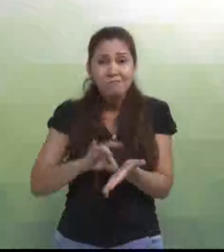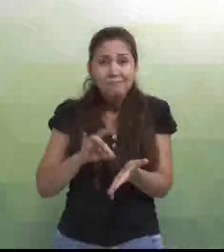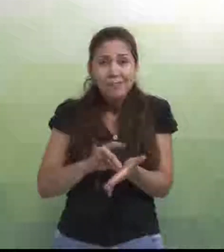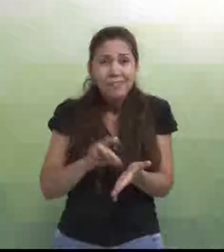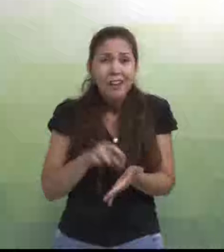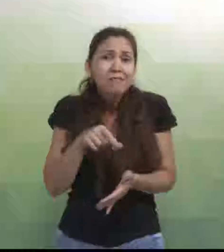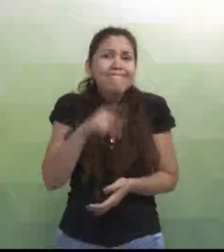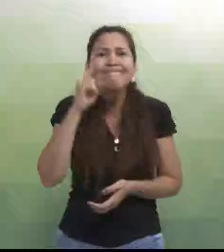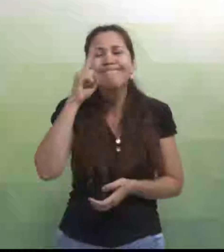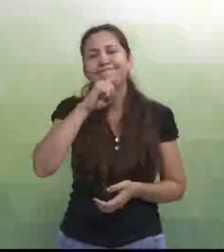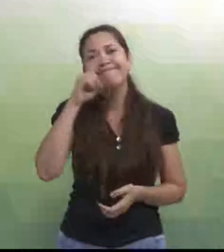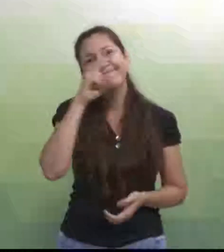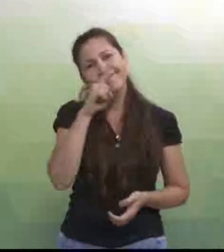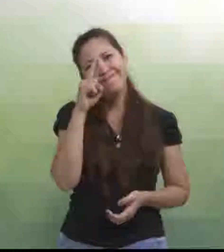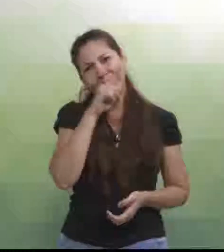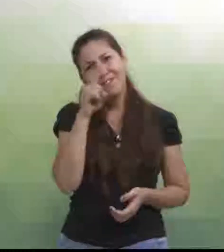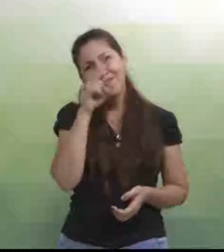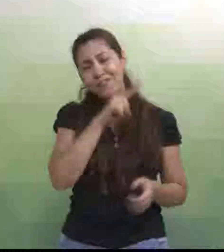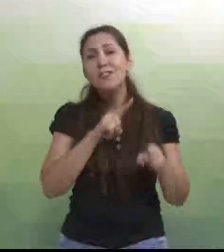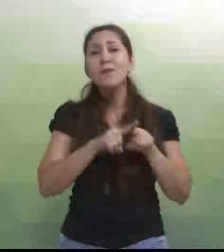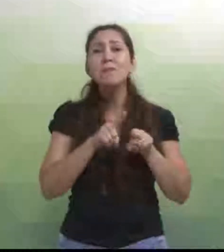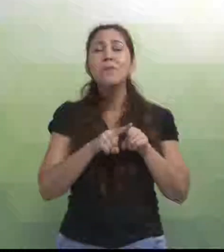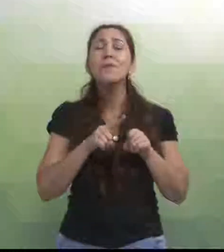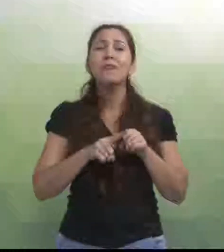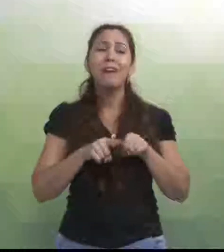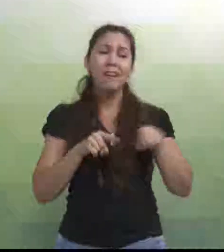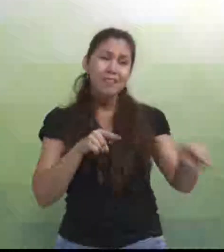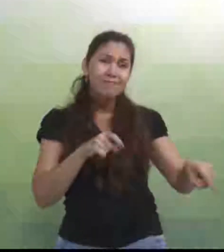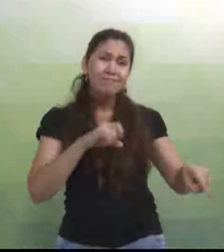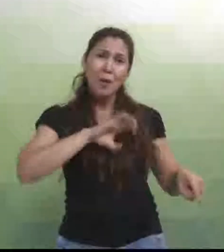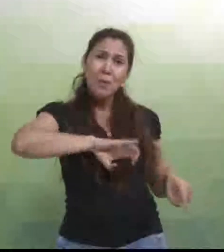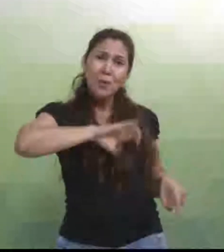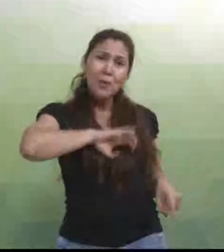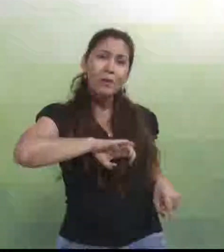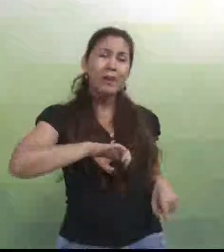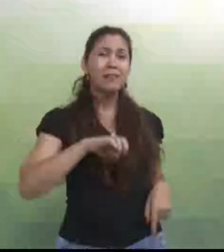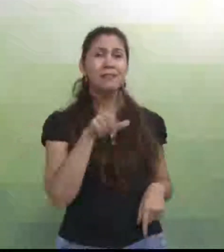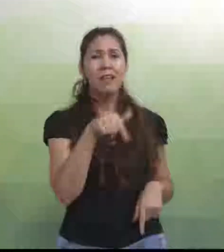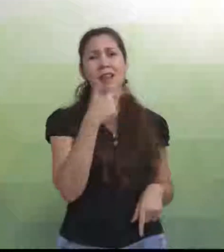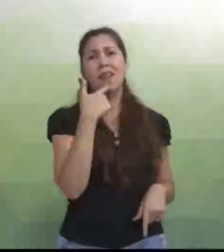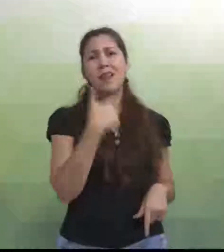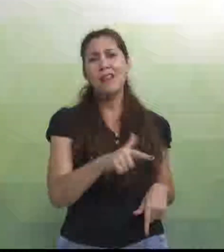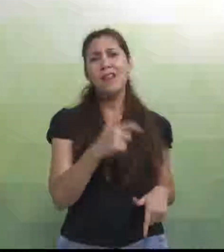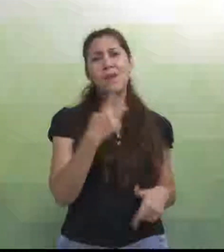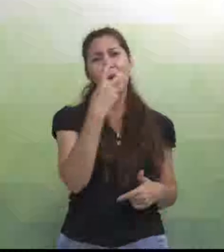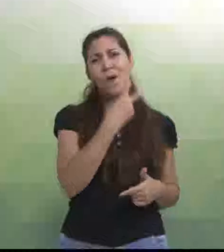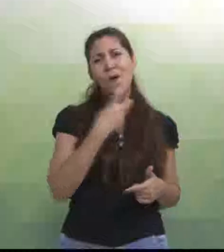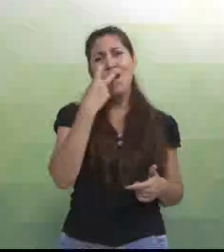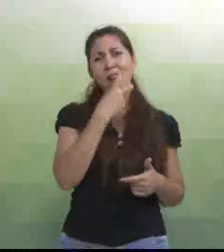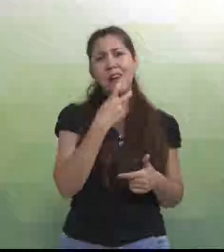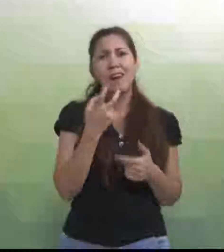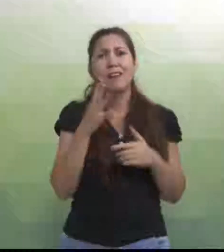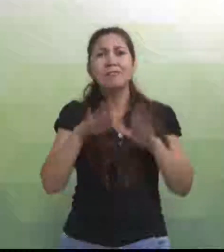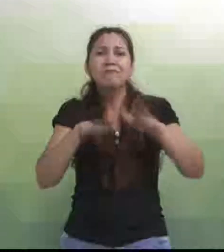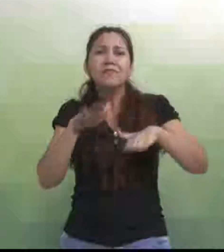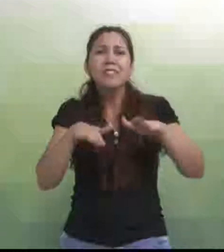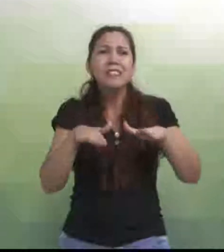ensino, porque o material é próprio para o ensino de português, para pessoas oralizadas, com foco na